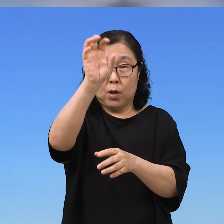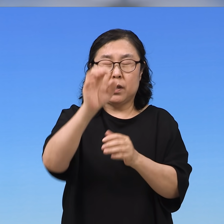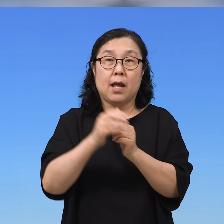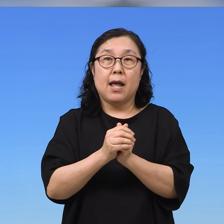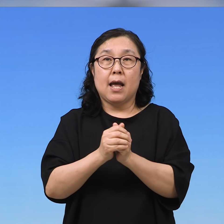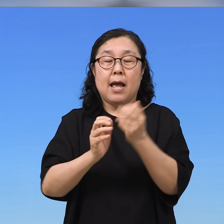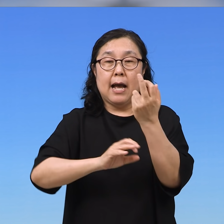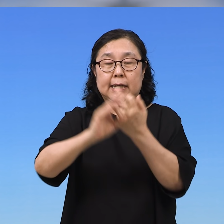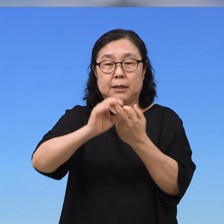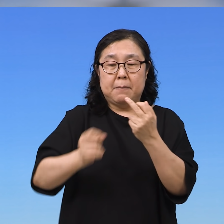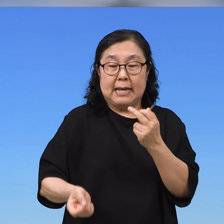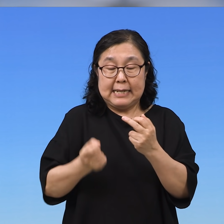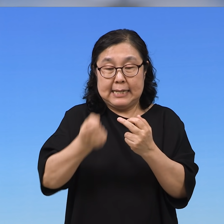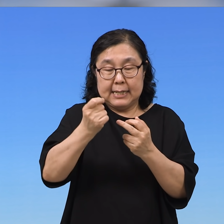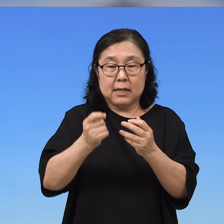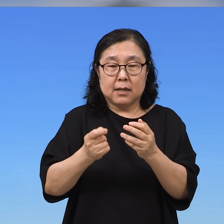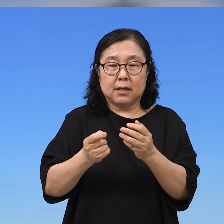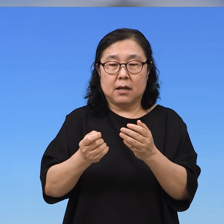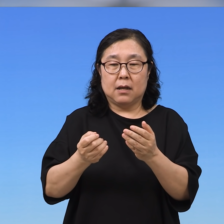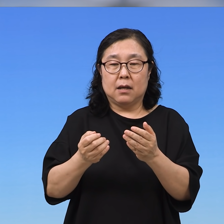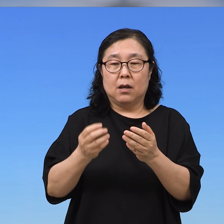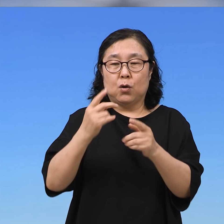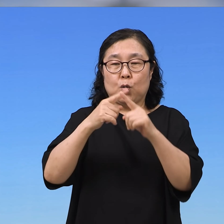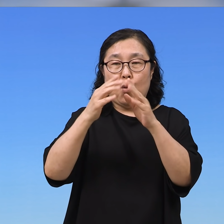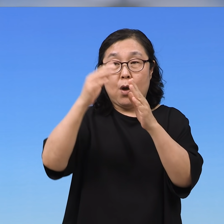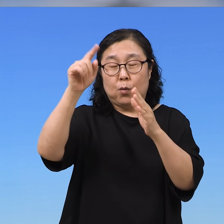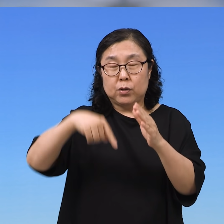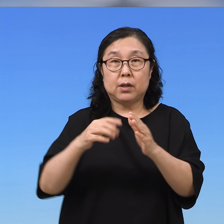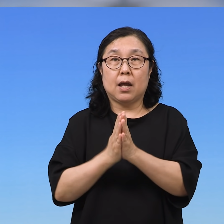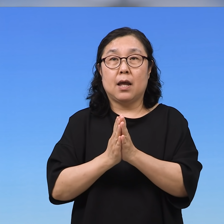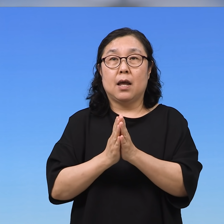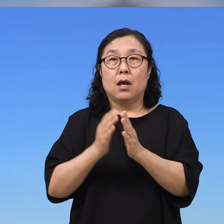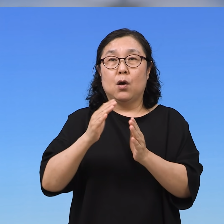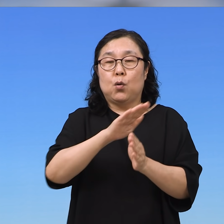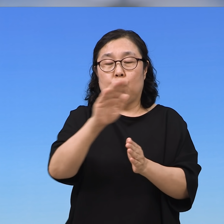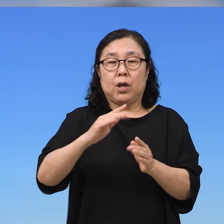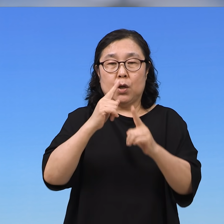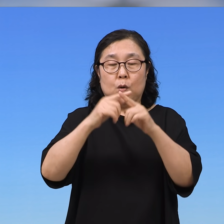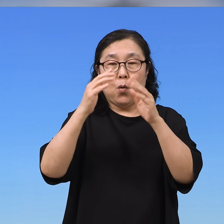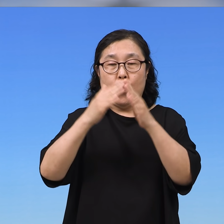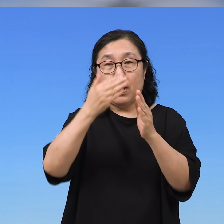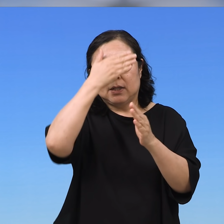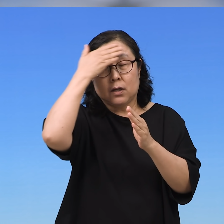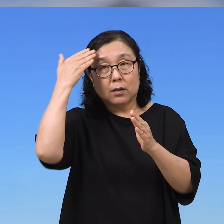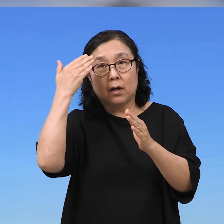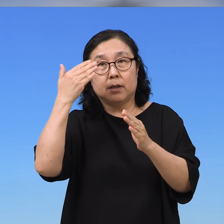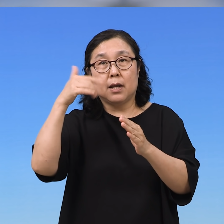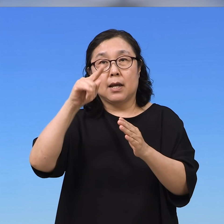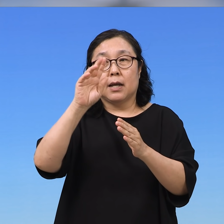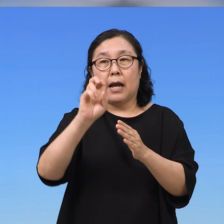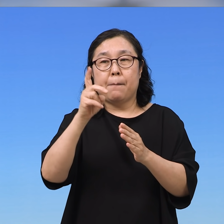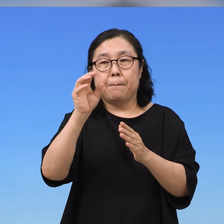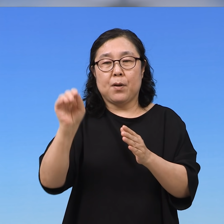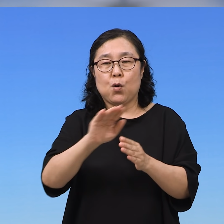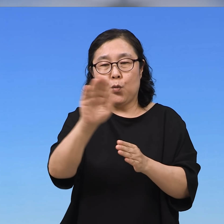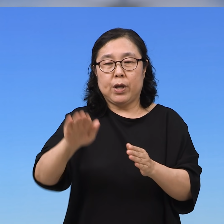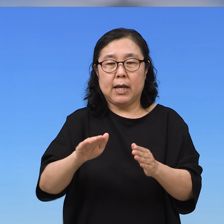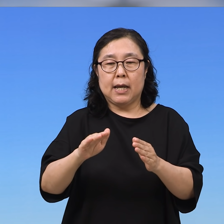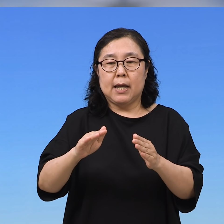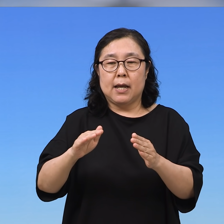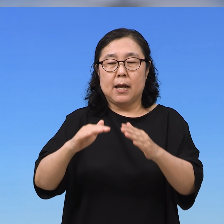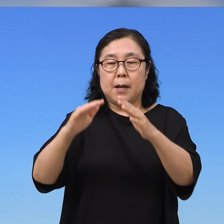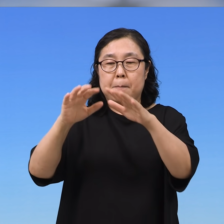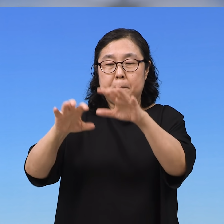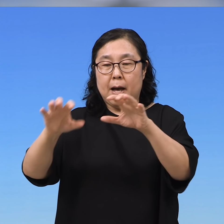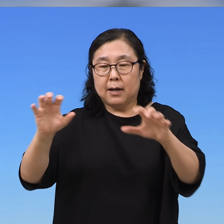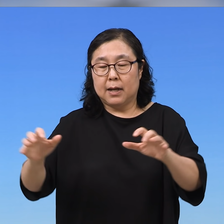아침에 일찍 출근을 하는데 우리 교회 청년이에요. 지금 이제 가평 우리 마을에서 이제 근무하고 있는 우리 교회